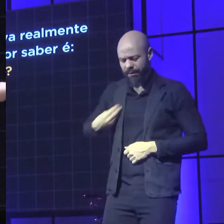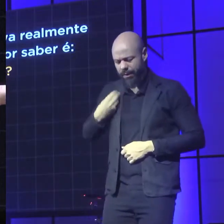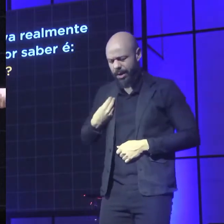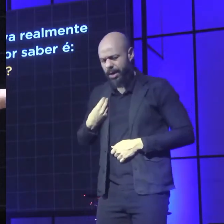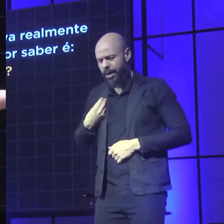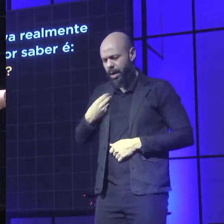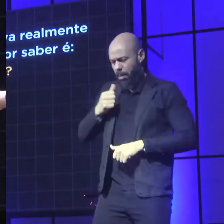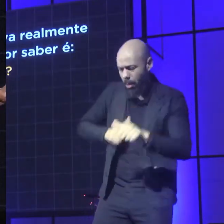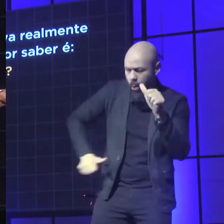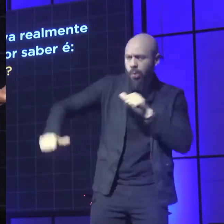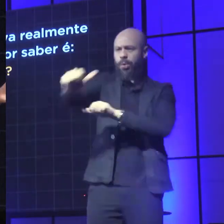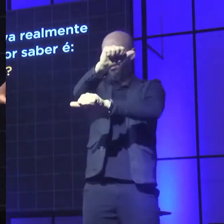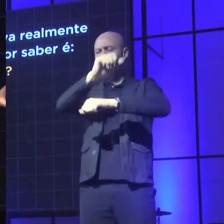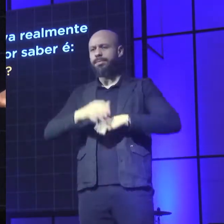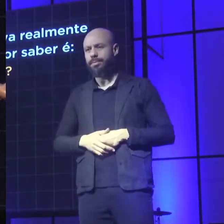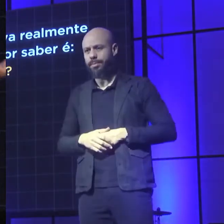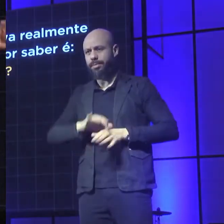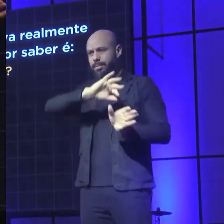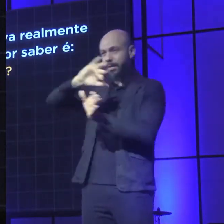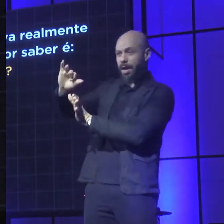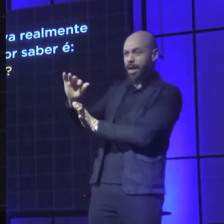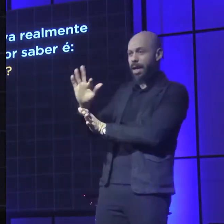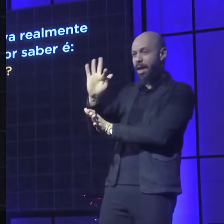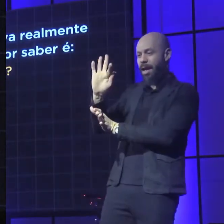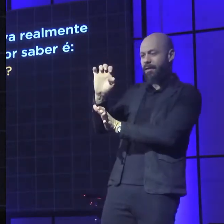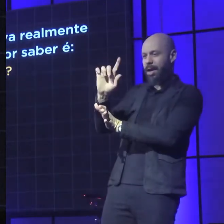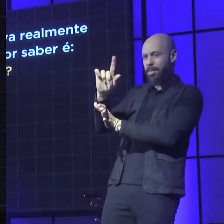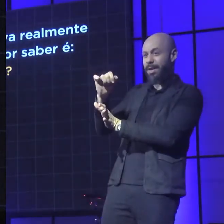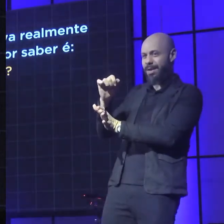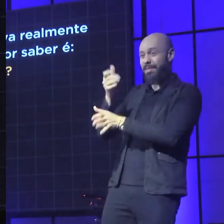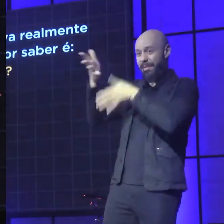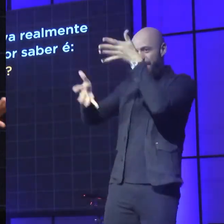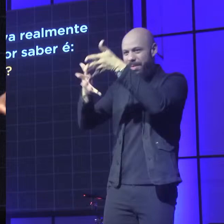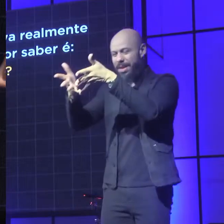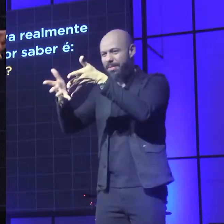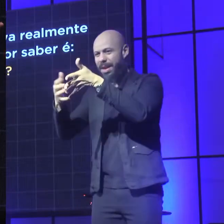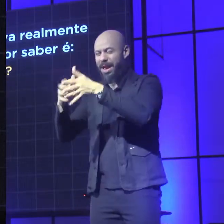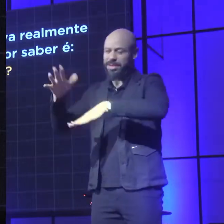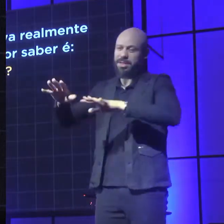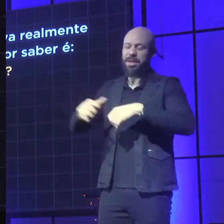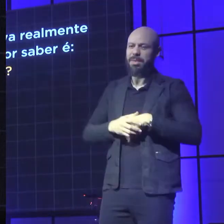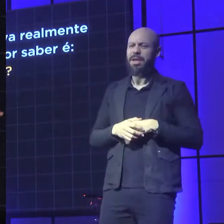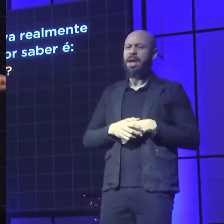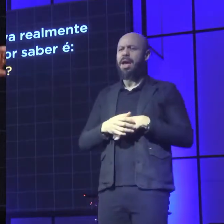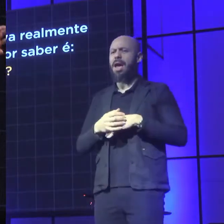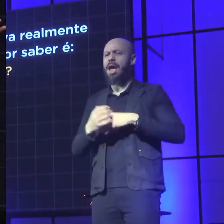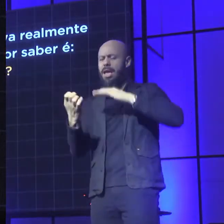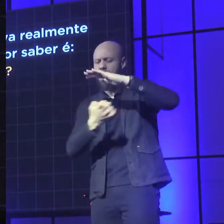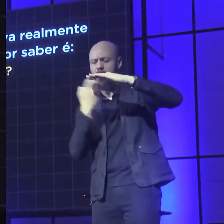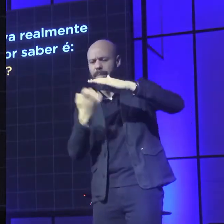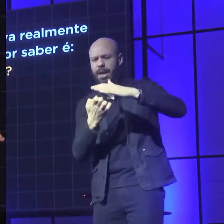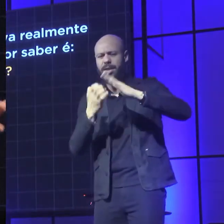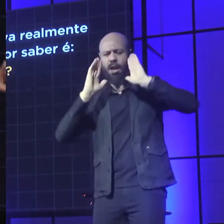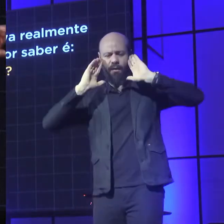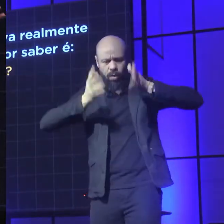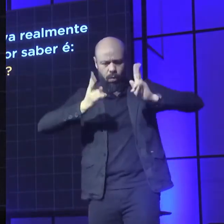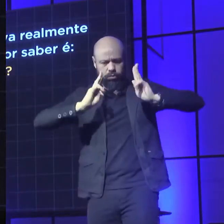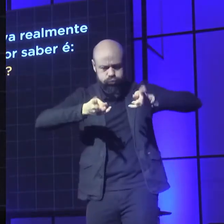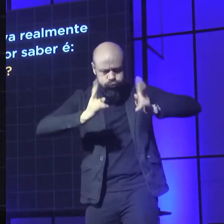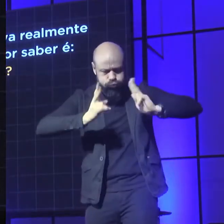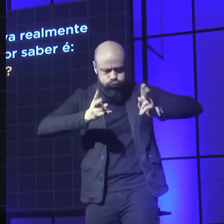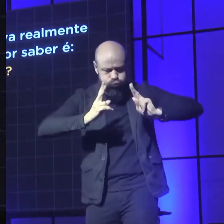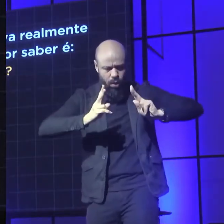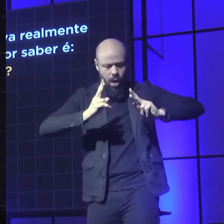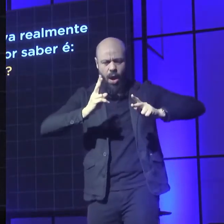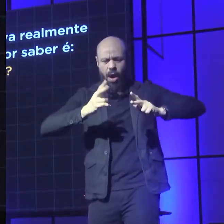que o Felipe acabou de falar aqui, de uma pessoa que se dedica a uma empresa, a um negócio, a um dinheiro, a criar os